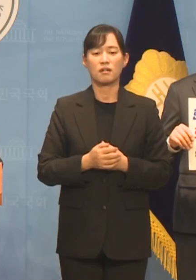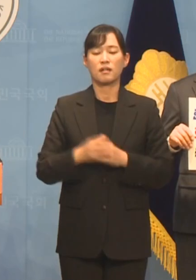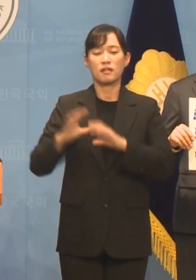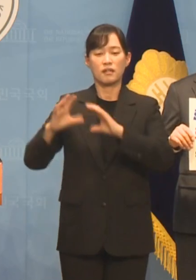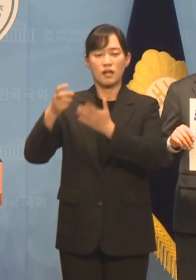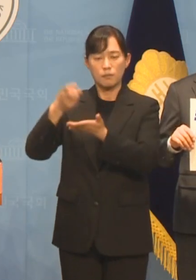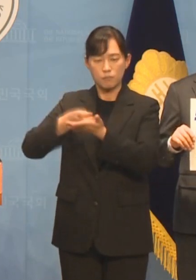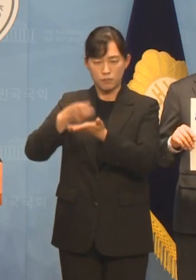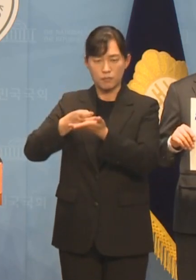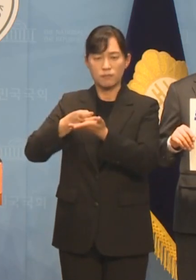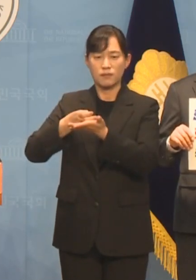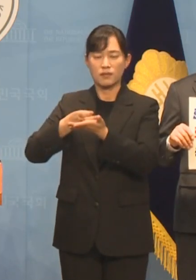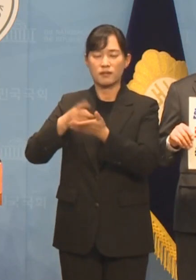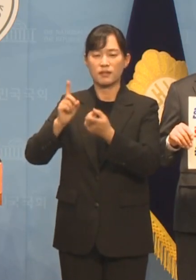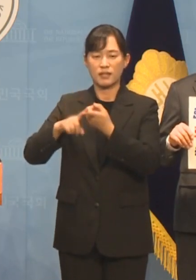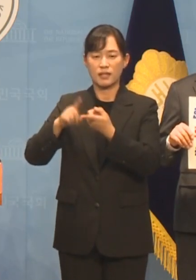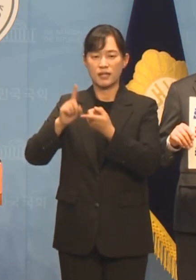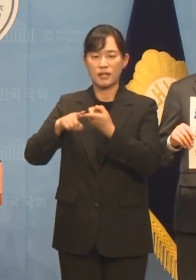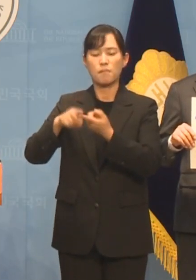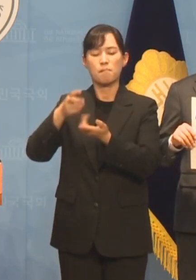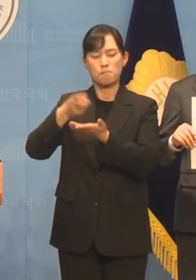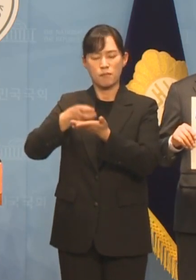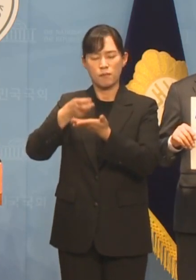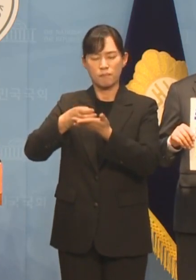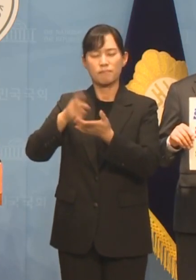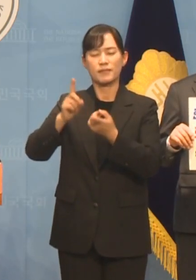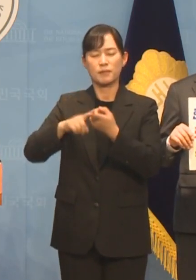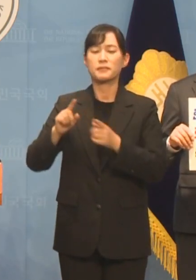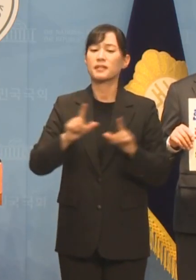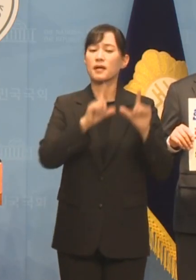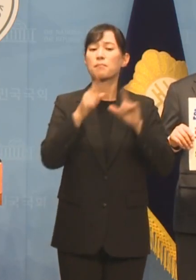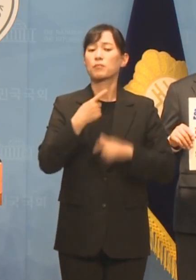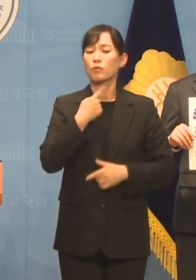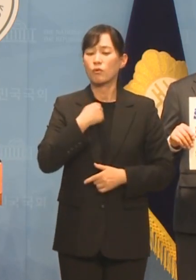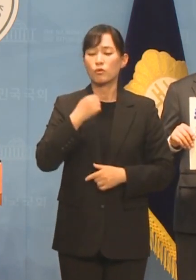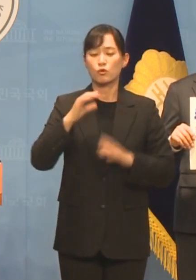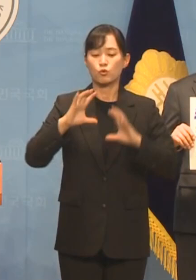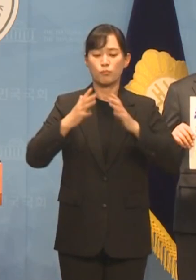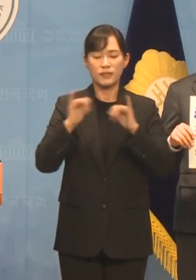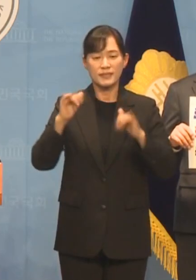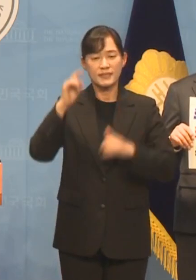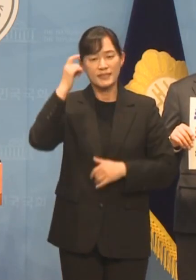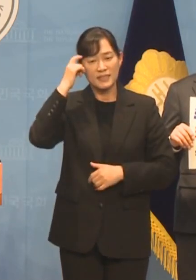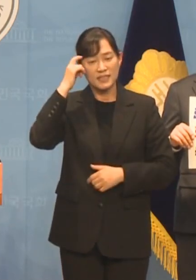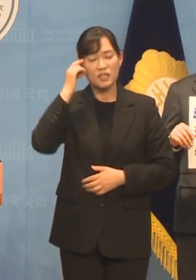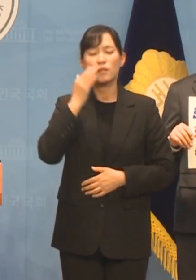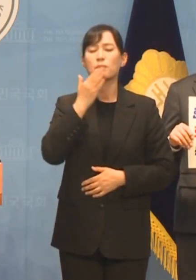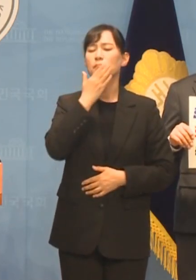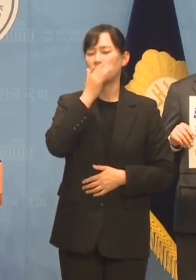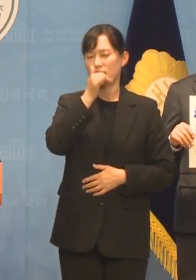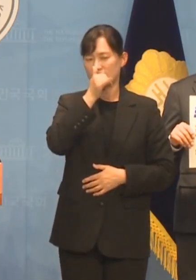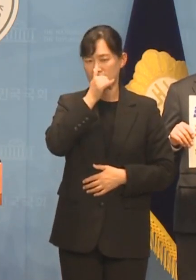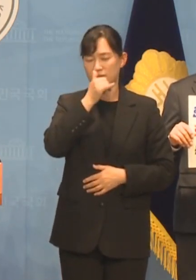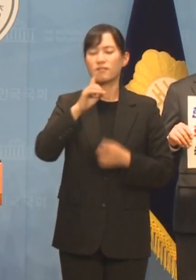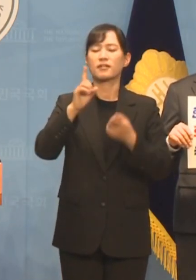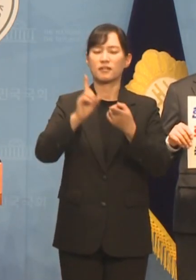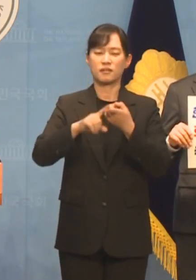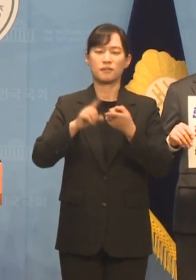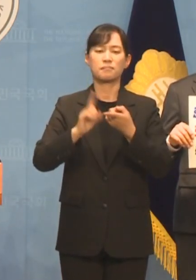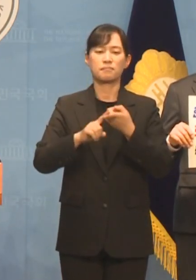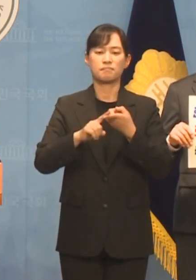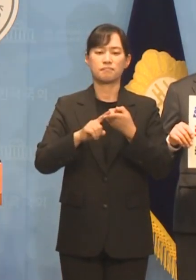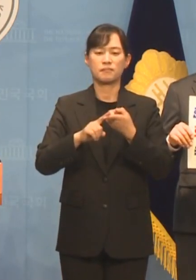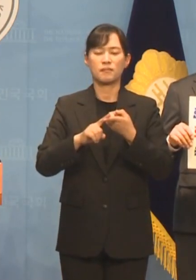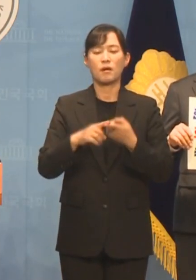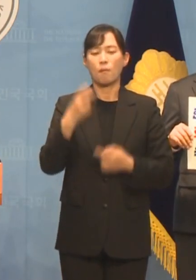헌법 법률이라는 법 질서, 헌법 질서 내에서 살아온 우리 국민들이 예측 가능한 헌법 질서를